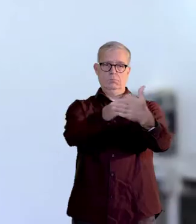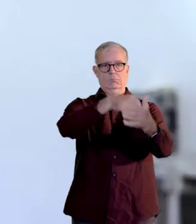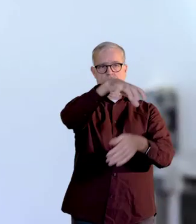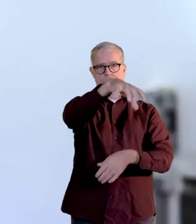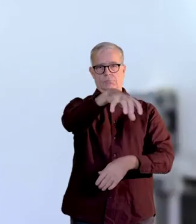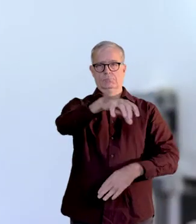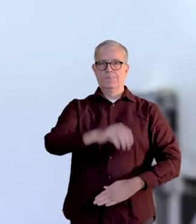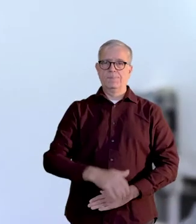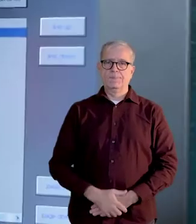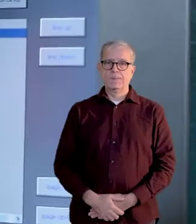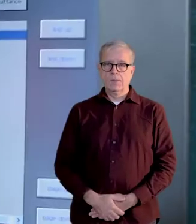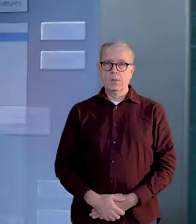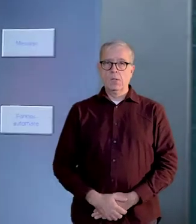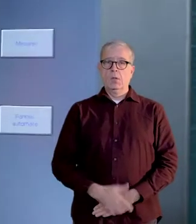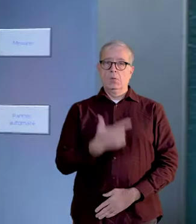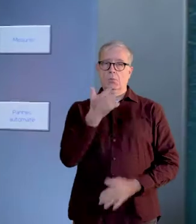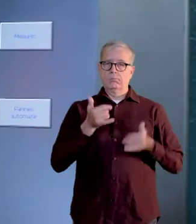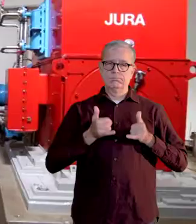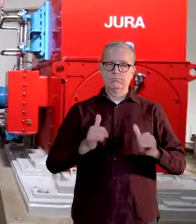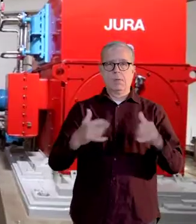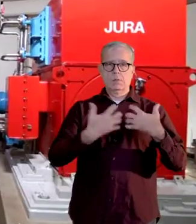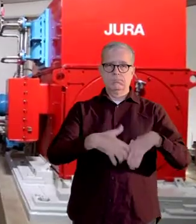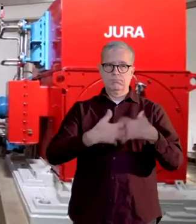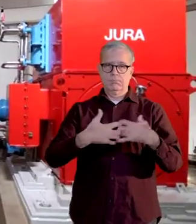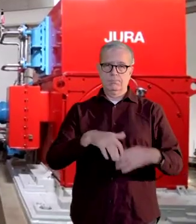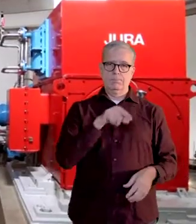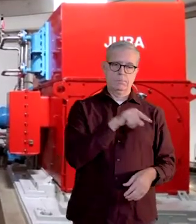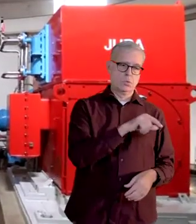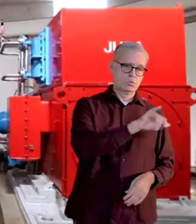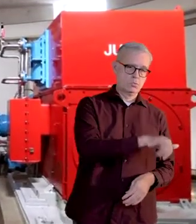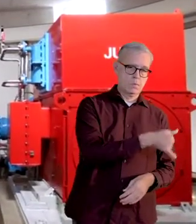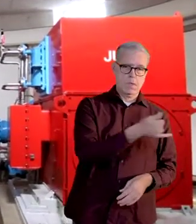Elle abrite 2 puissants groupes de motopompes baptisés Jura et Salève.